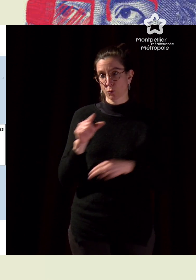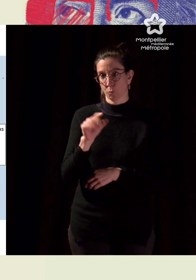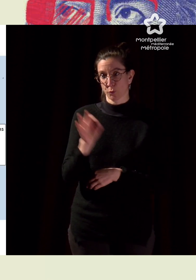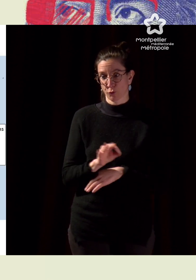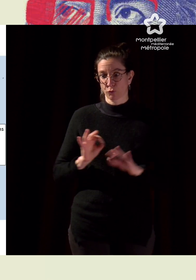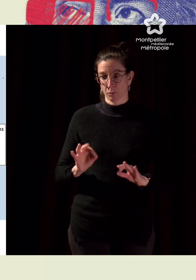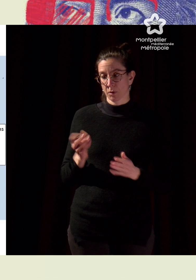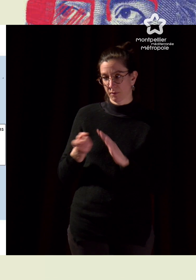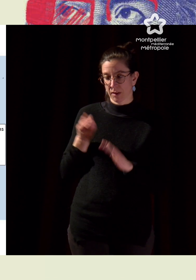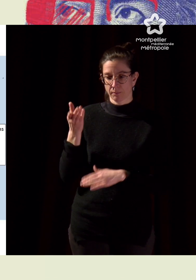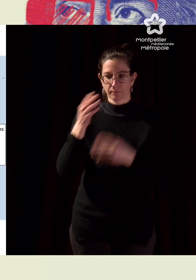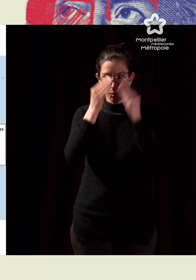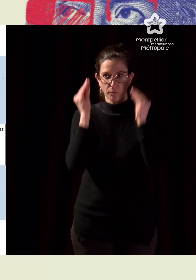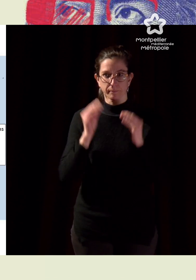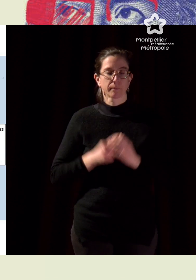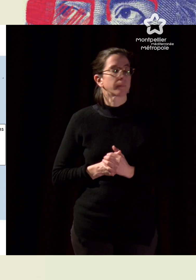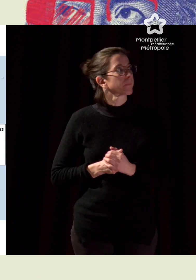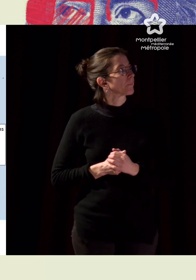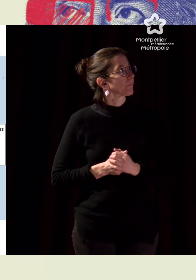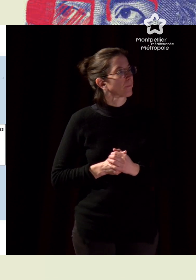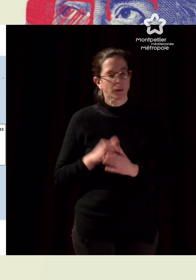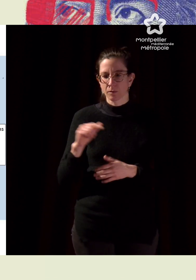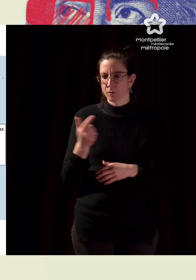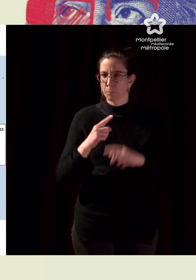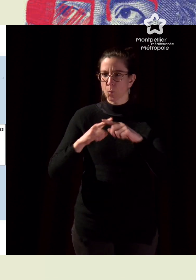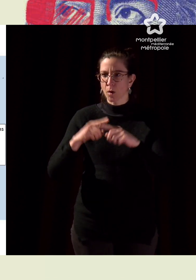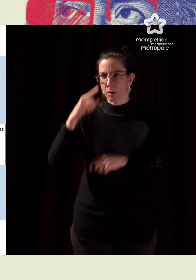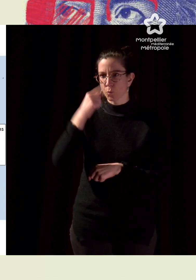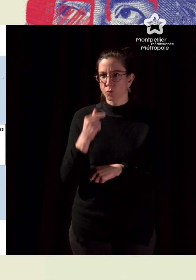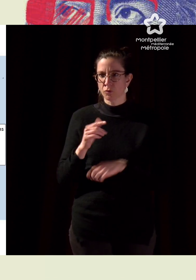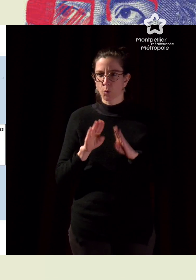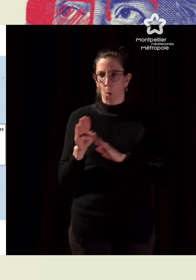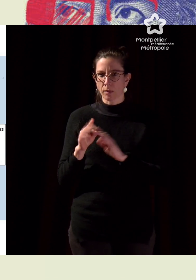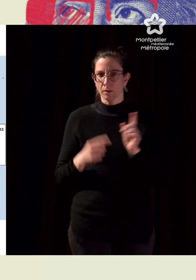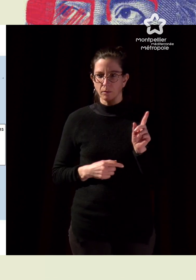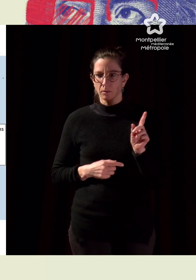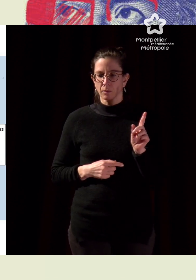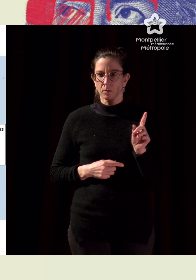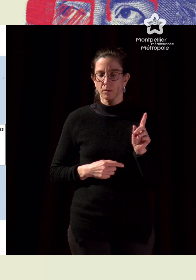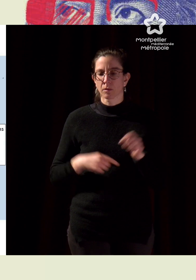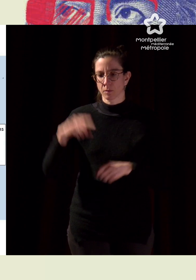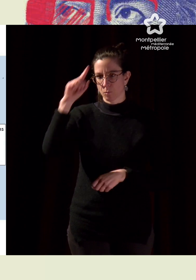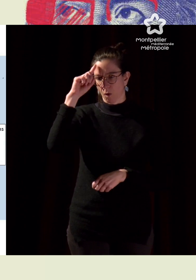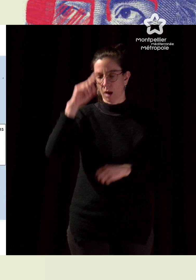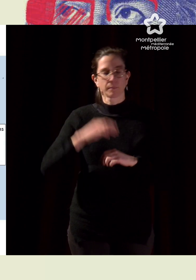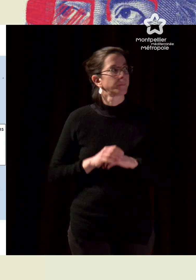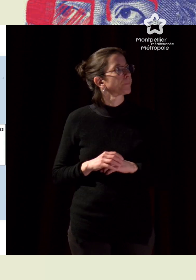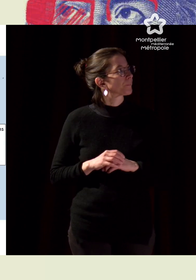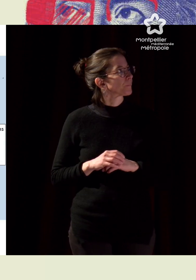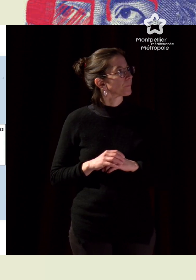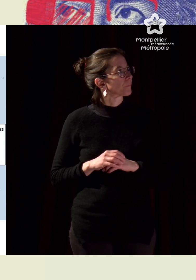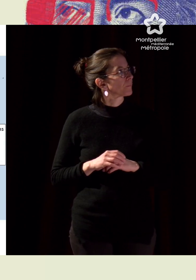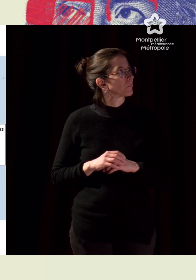Et la deuxième croix rouge à droite, c'est parce qu'avec l'ADN, on a trouvé un autre mélange avec une autre espèce